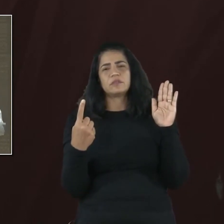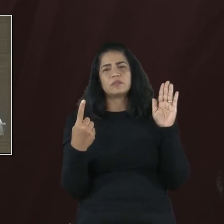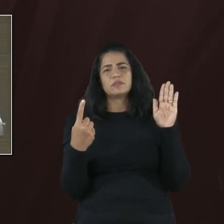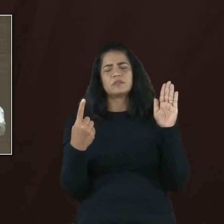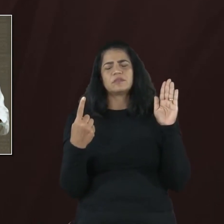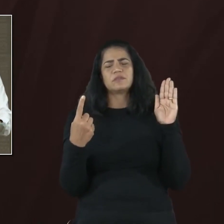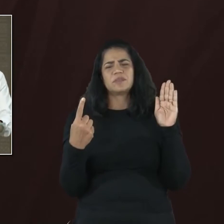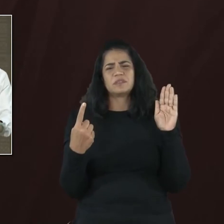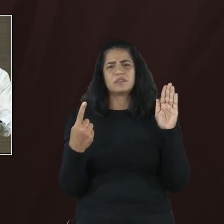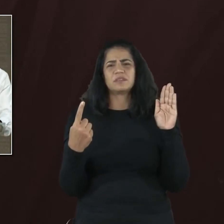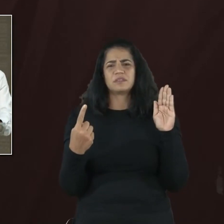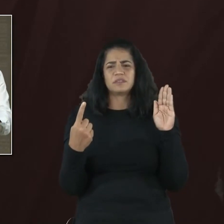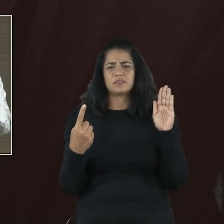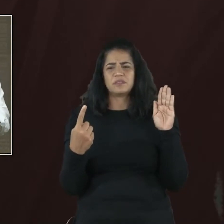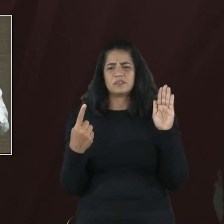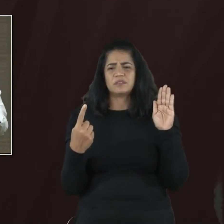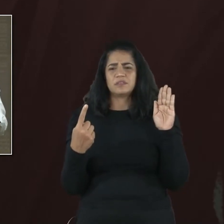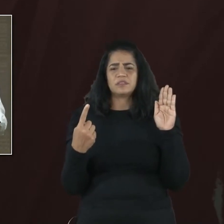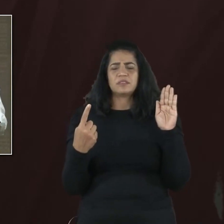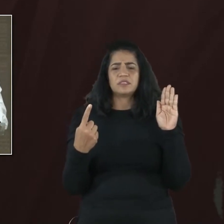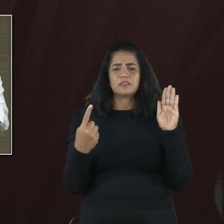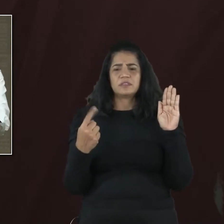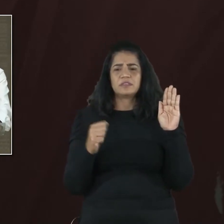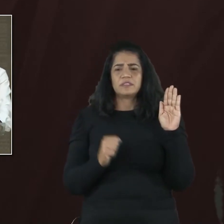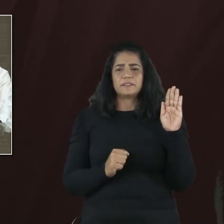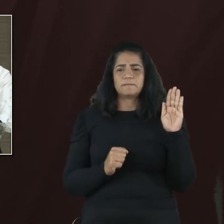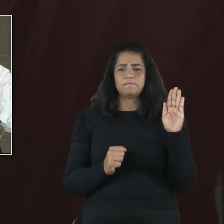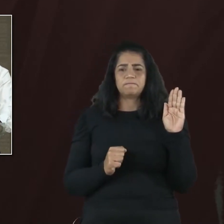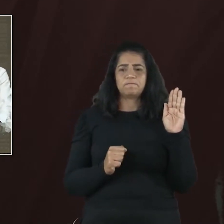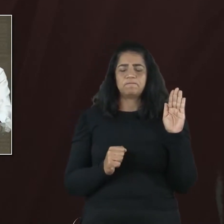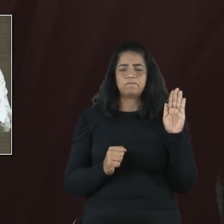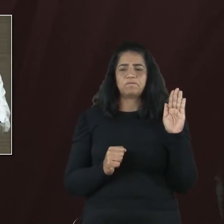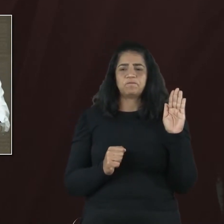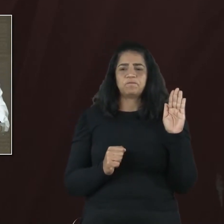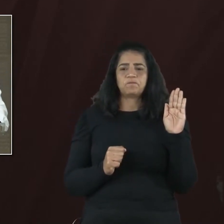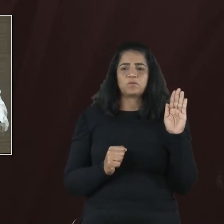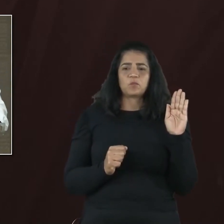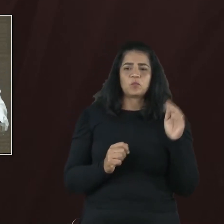Porque lá em Atos 9, versículos 15 e 16,